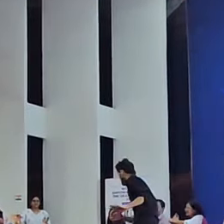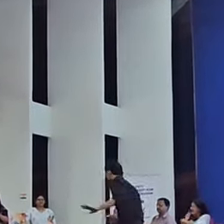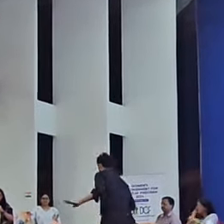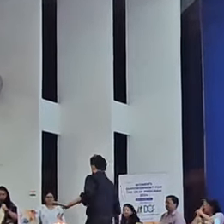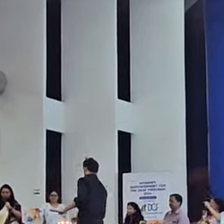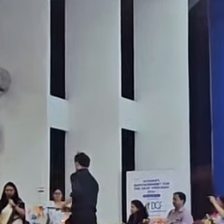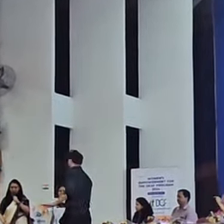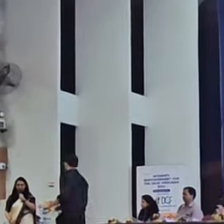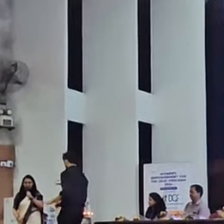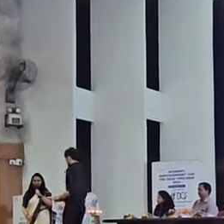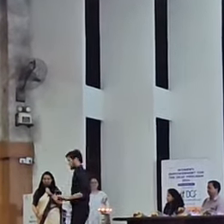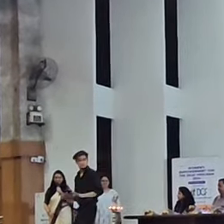हूँ। ओके,